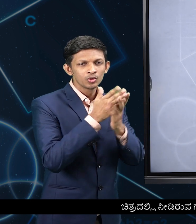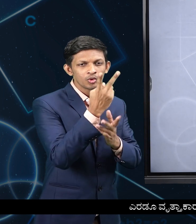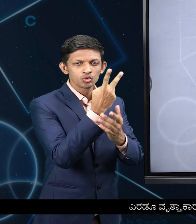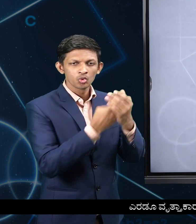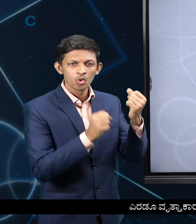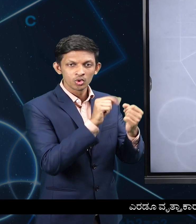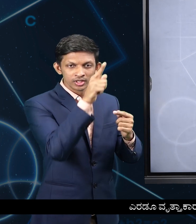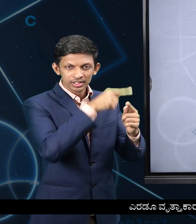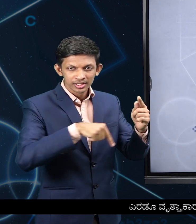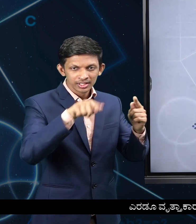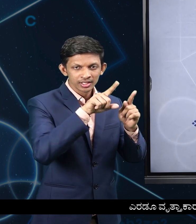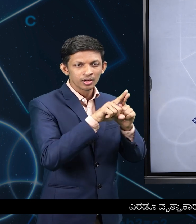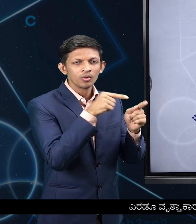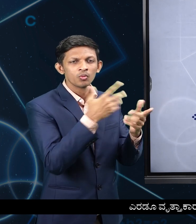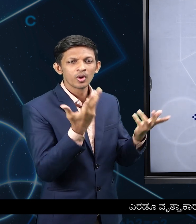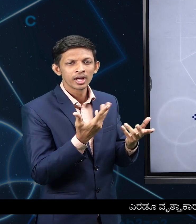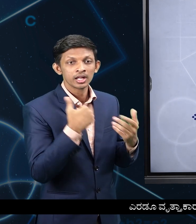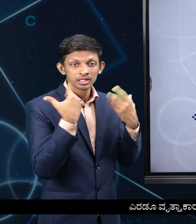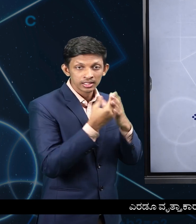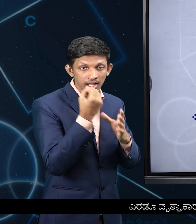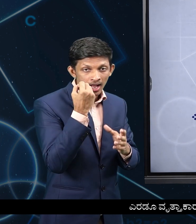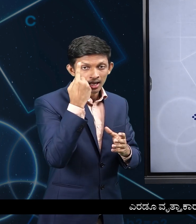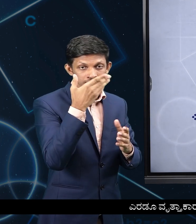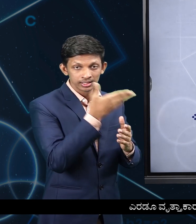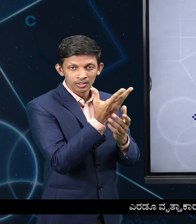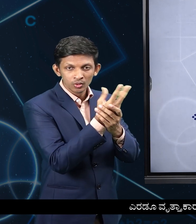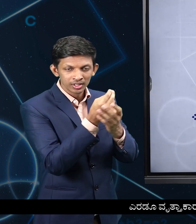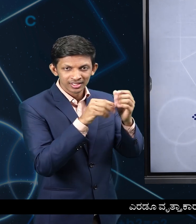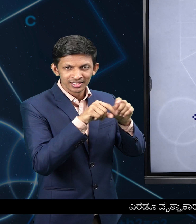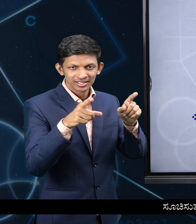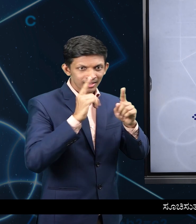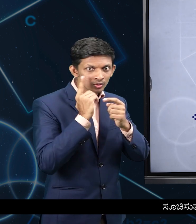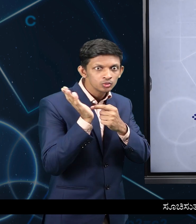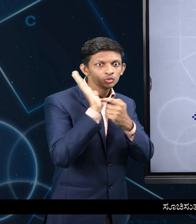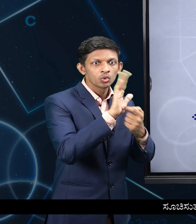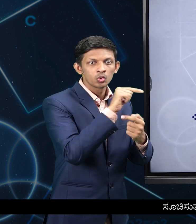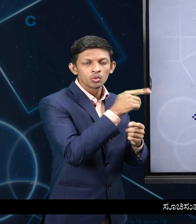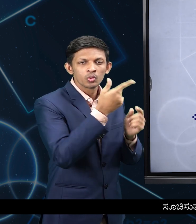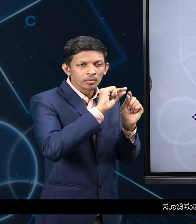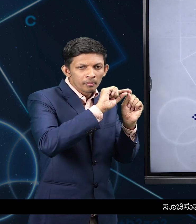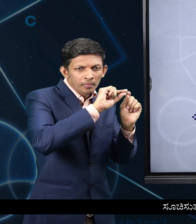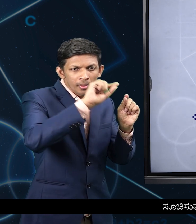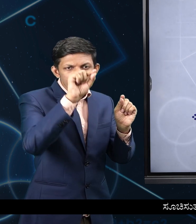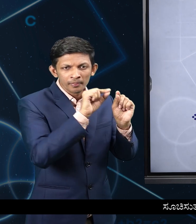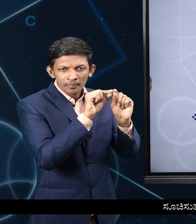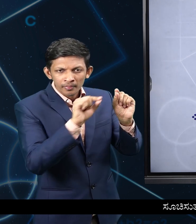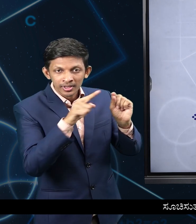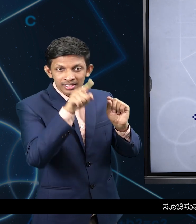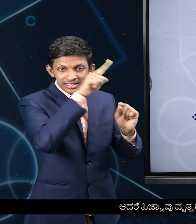2 ವೃತ್ತಾಕಾರದ ಆಕಾರಗಳಾಗಿದ್ದರೂ ಬಳೆಯ ವೃತ್ತದ ಗಡಿಯನ್ನು ಸೂಚಿಸುತ್ತದೆ ಎಂದು ನಾವು ಅರ್ಥ ಮಾಡಿಕೊಳ್ಳುತ್ತೇವೆ.